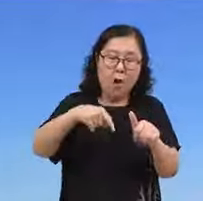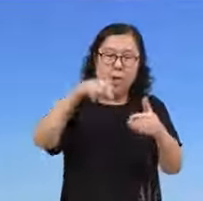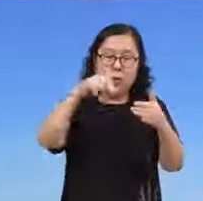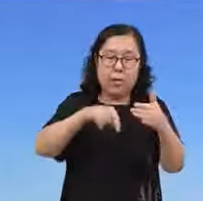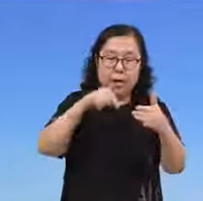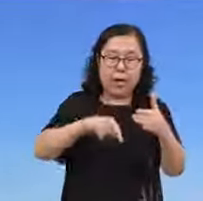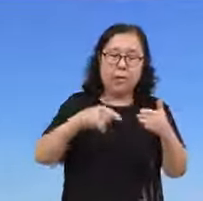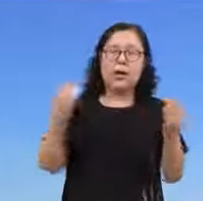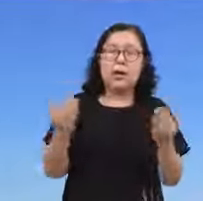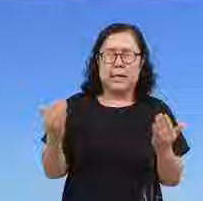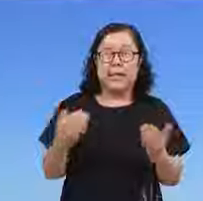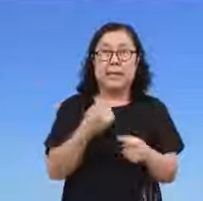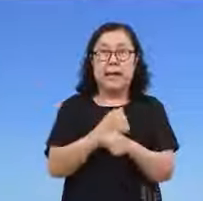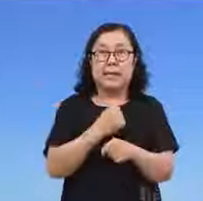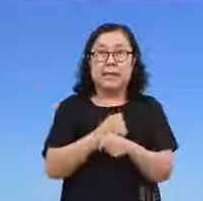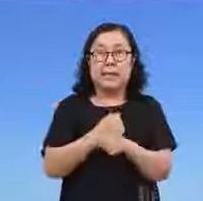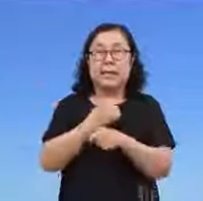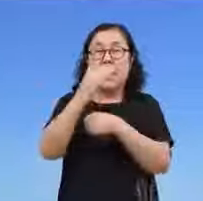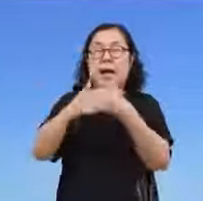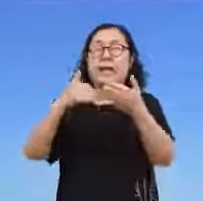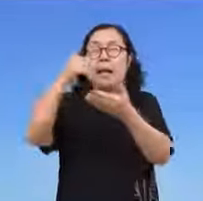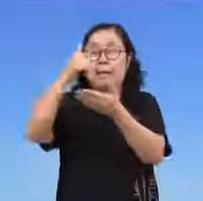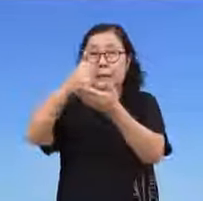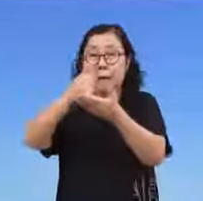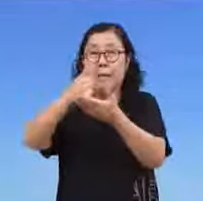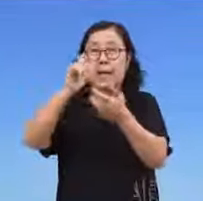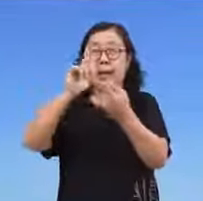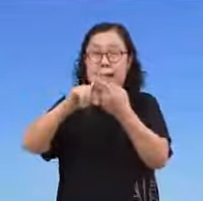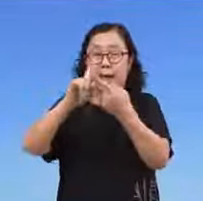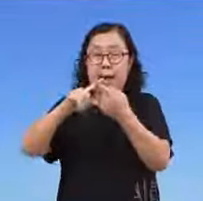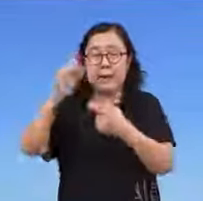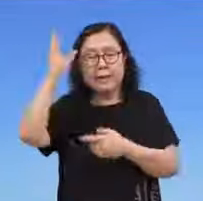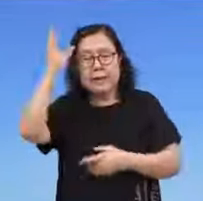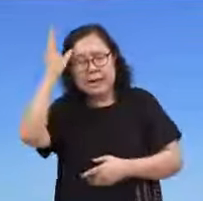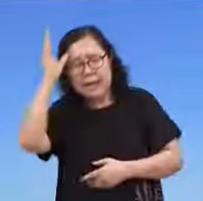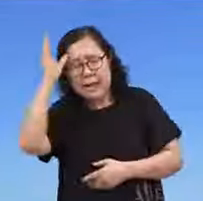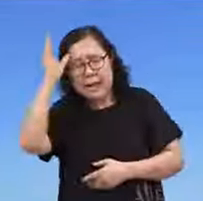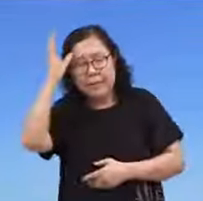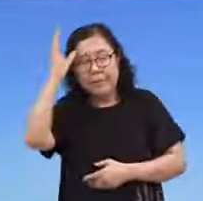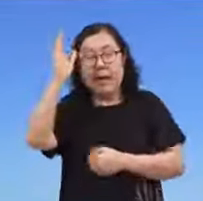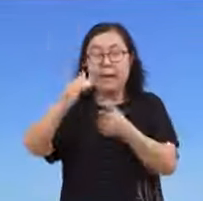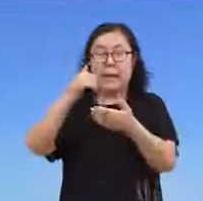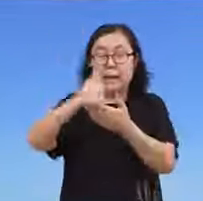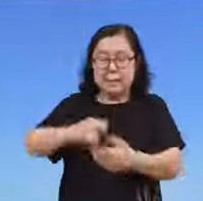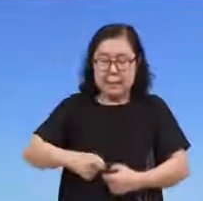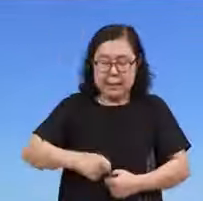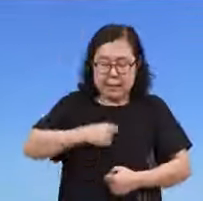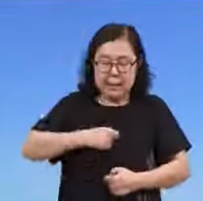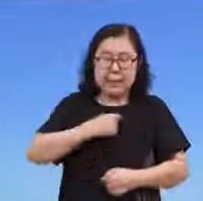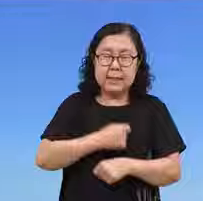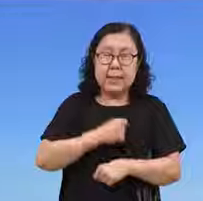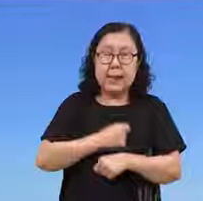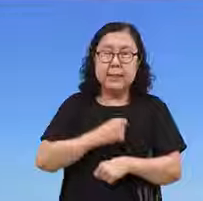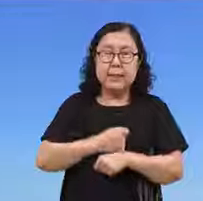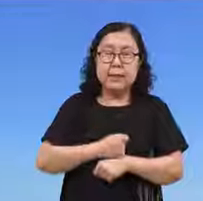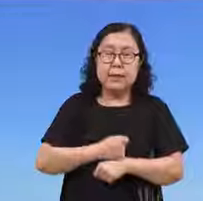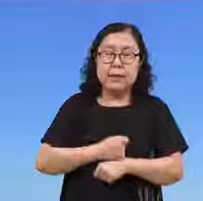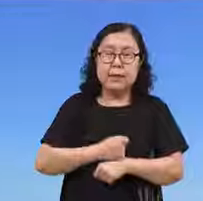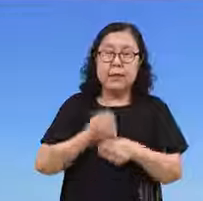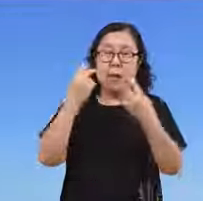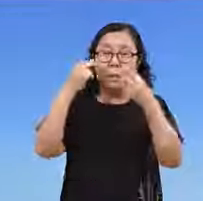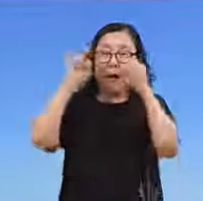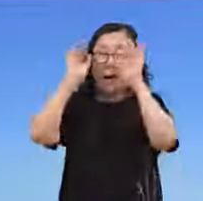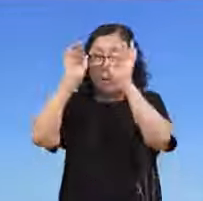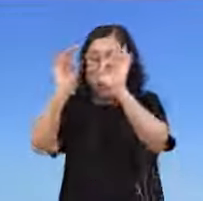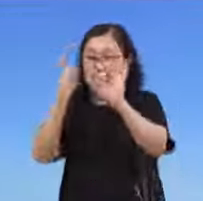하나님, 그 하나님에 대한 기대하는 마음과 그 하나님의 신실하심을 바라볼 수 있는 눈, 이